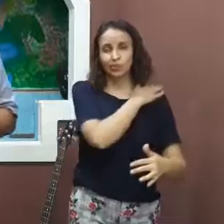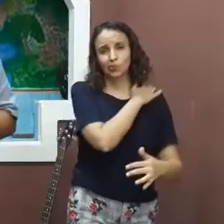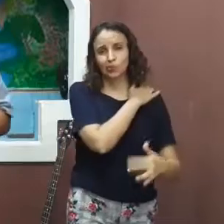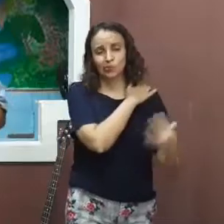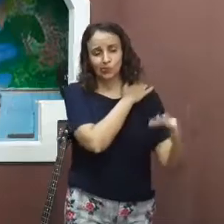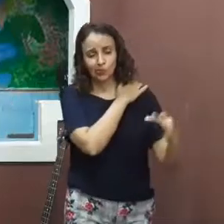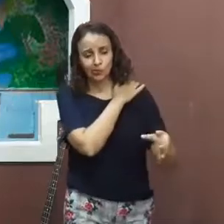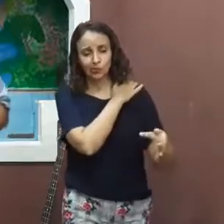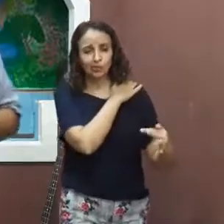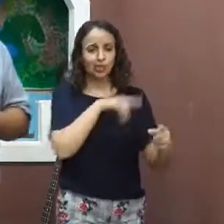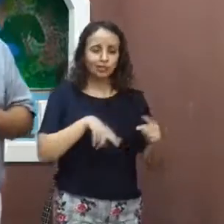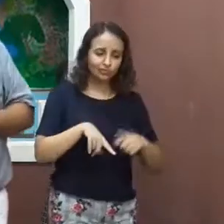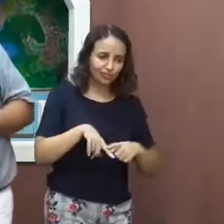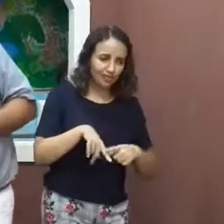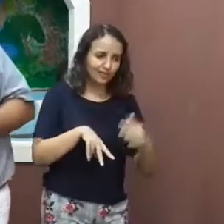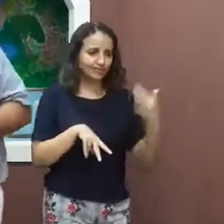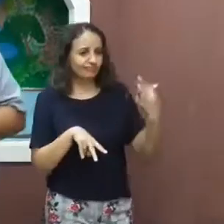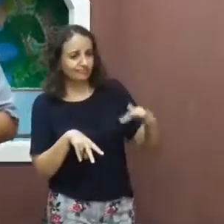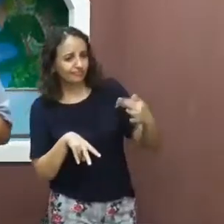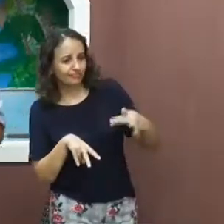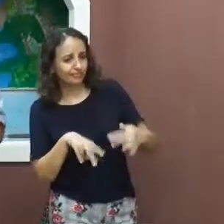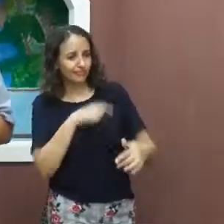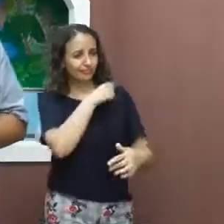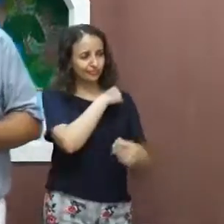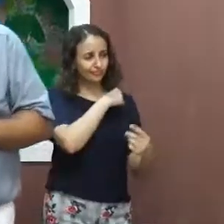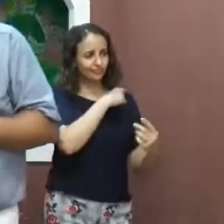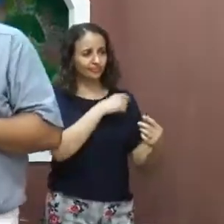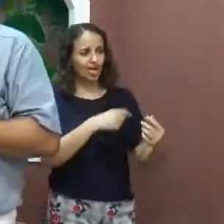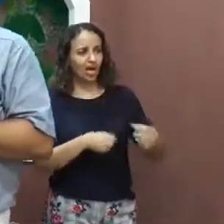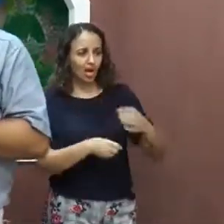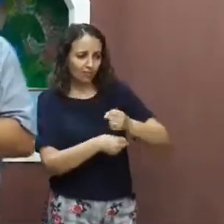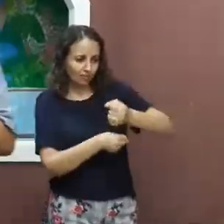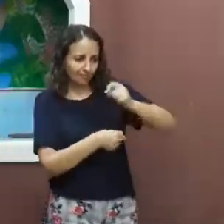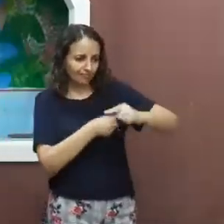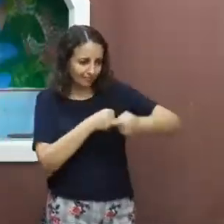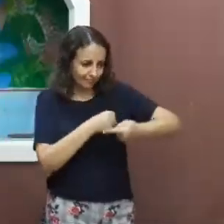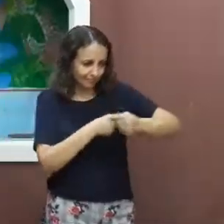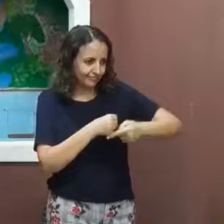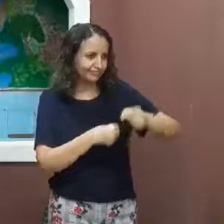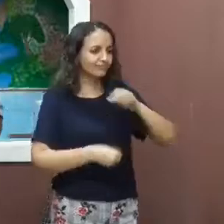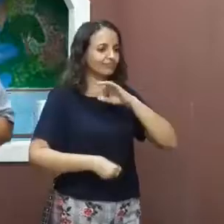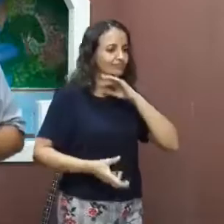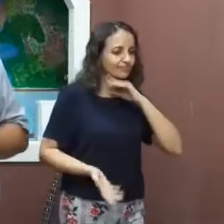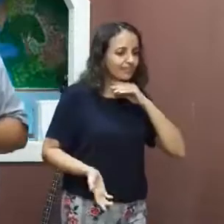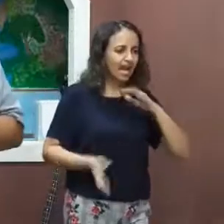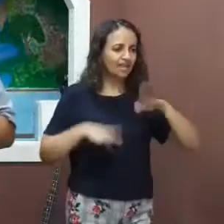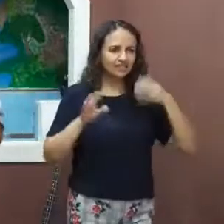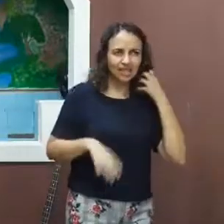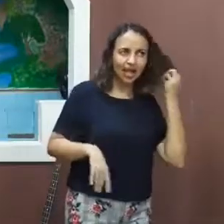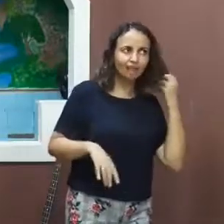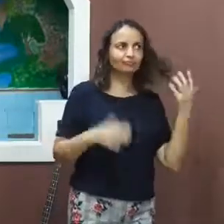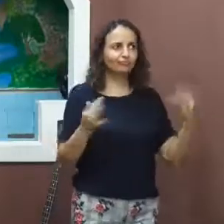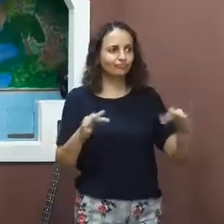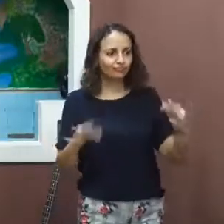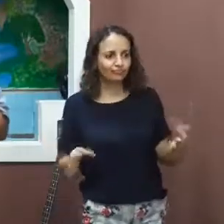ruim, com o seu joelho ruim, talvez o joelho e o ombro ruim, com a coluna ruim, até com o cabelo doendo.